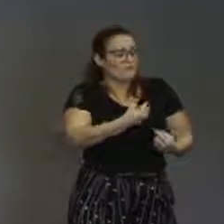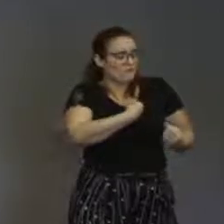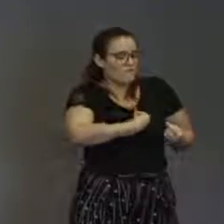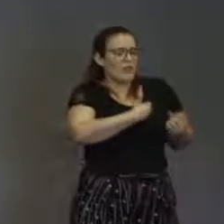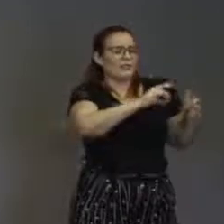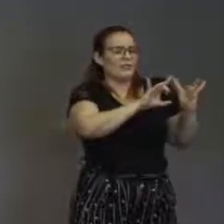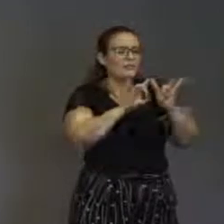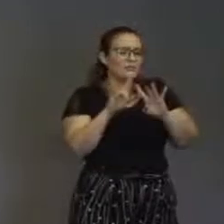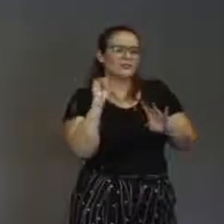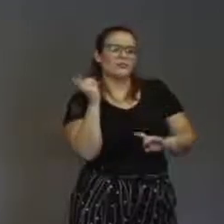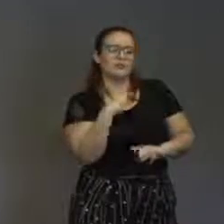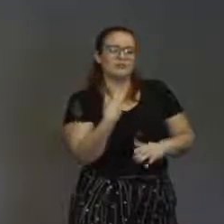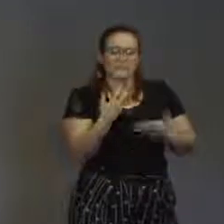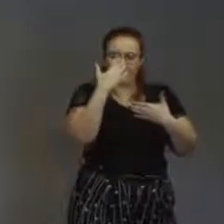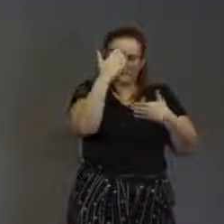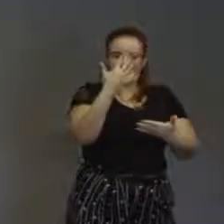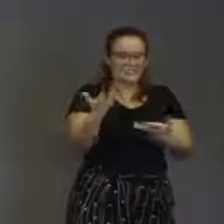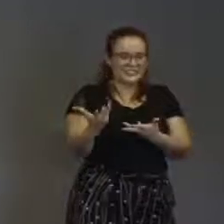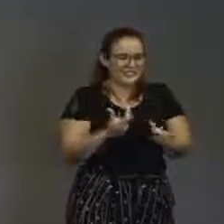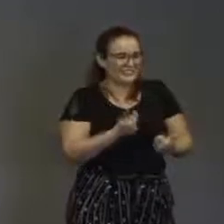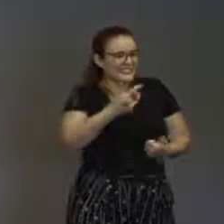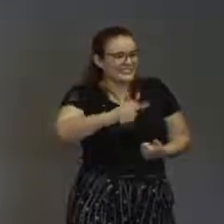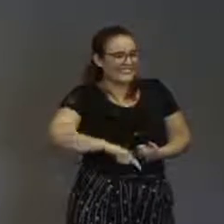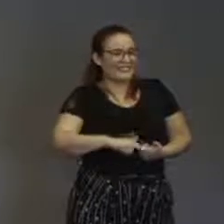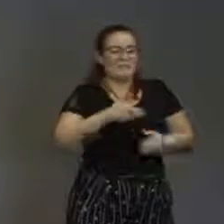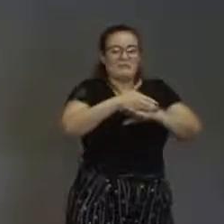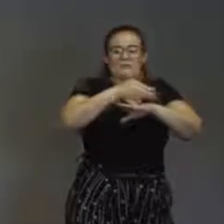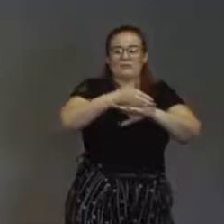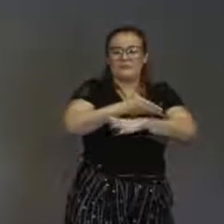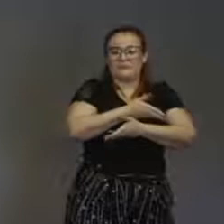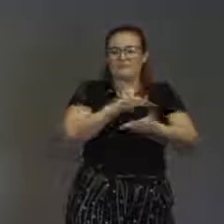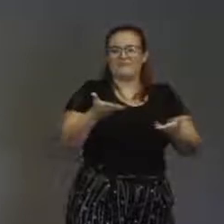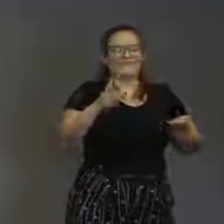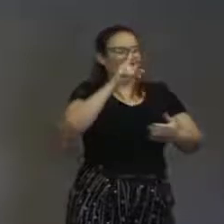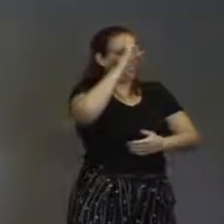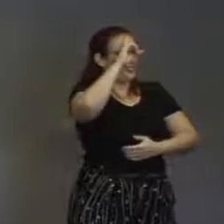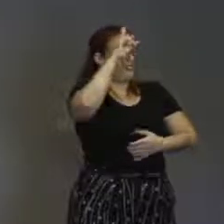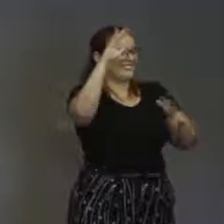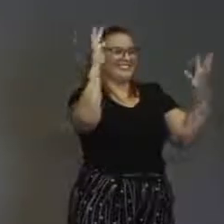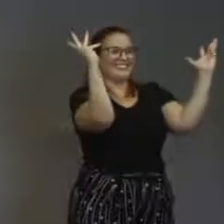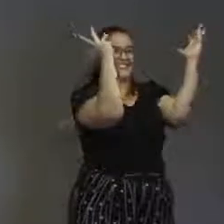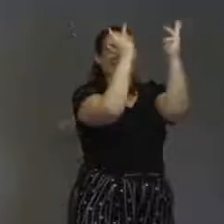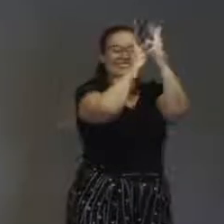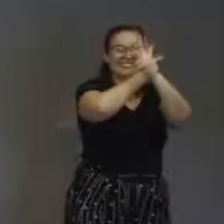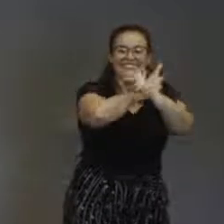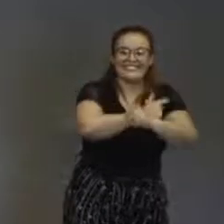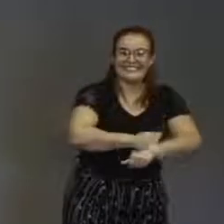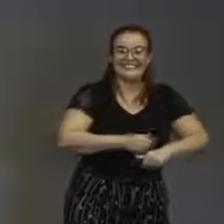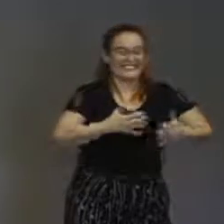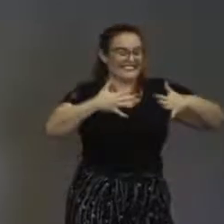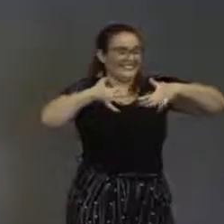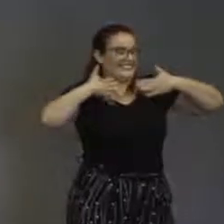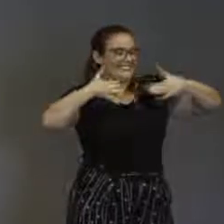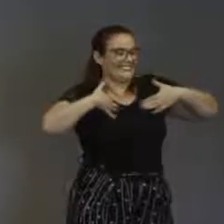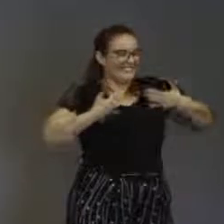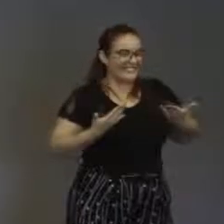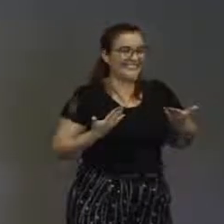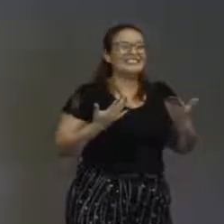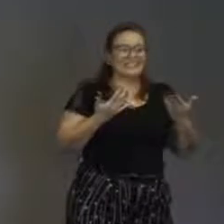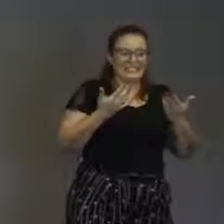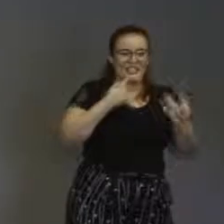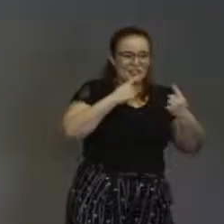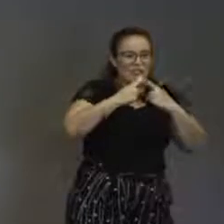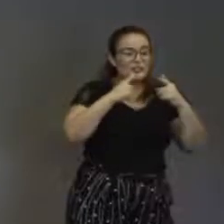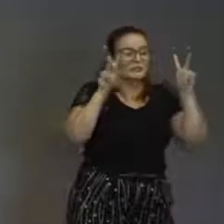Agradeço muitíssimo de novo o convite, a participação de vocês nesse dia realmente esplendoroso, que já deixa mais ânimo ainda para a gente discutir as cidades.